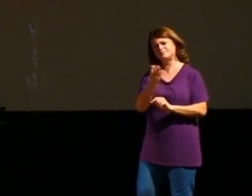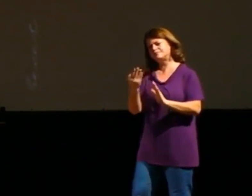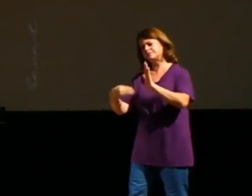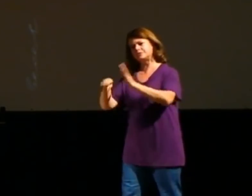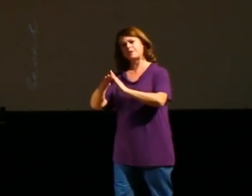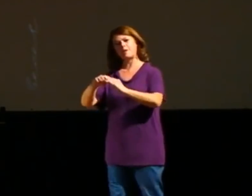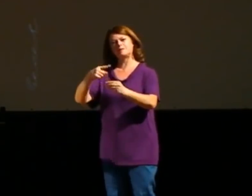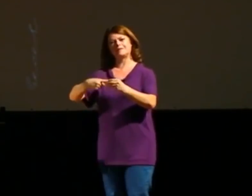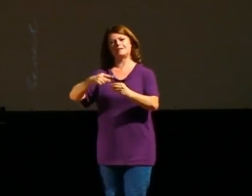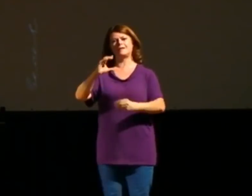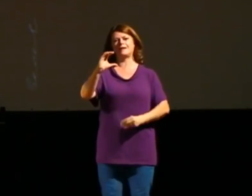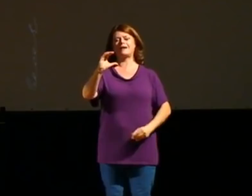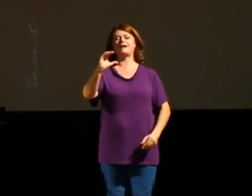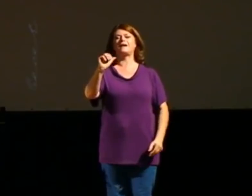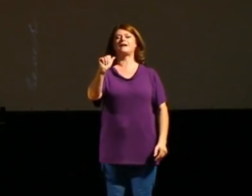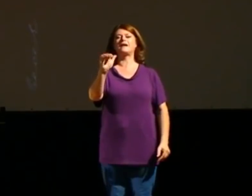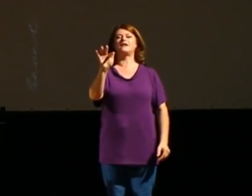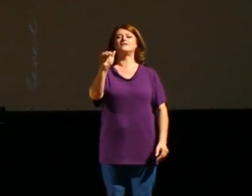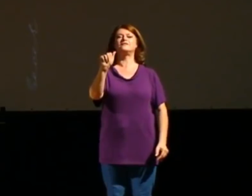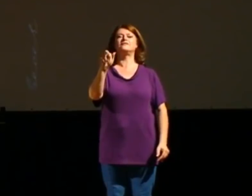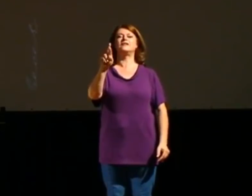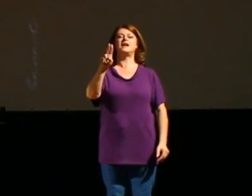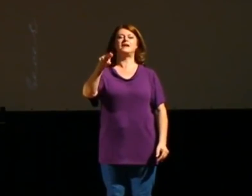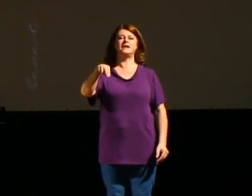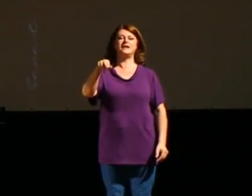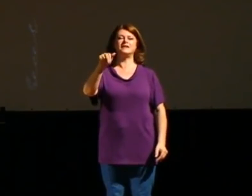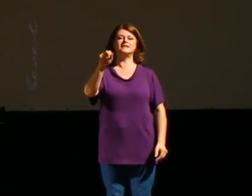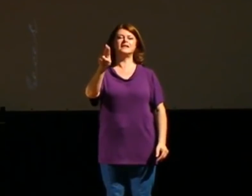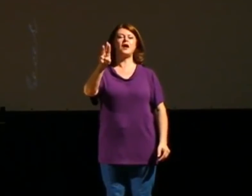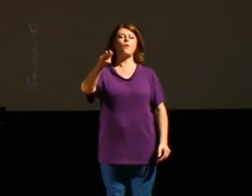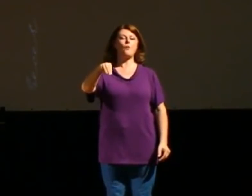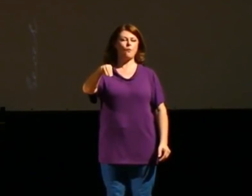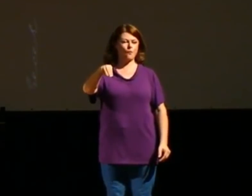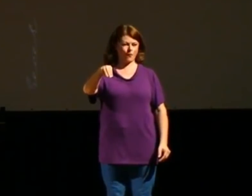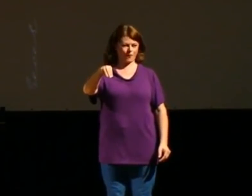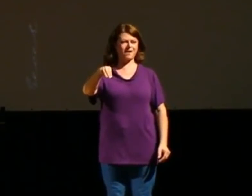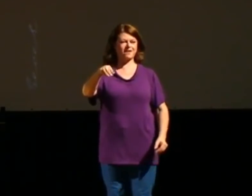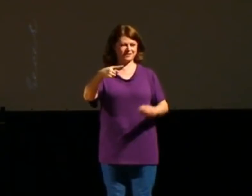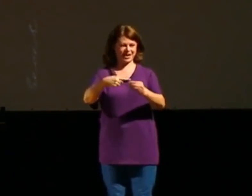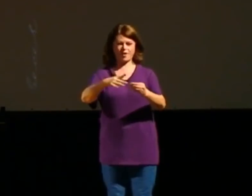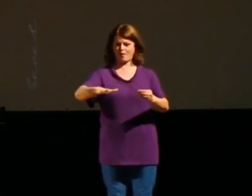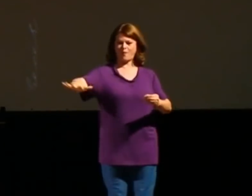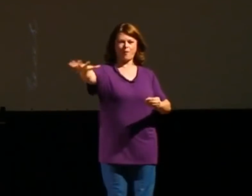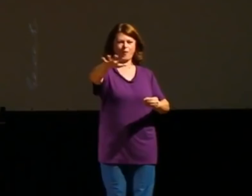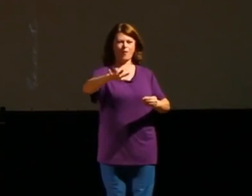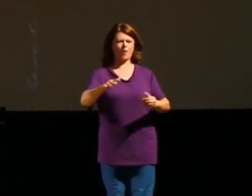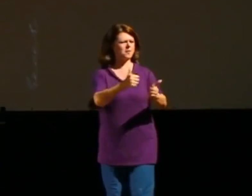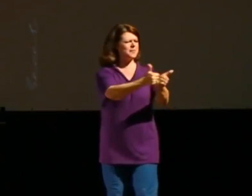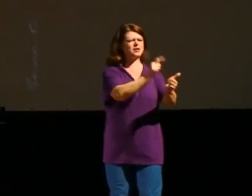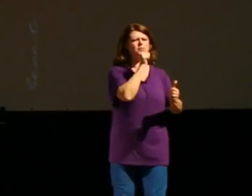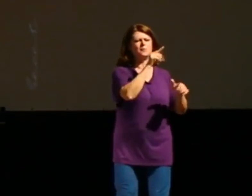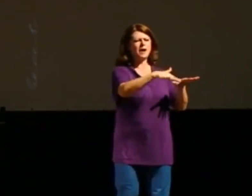Cafarnaum fica a noroeste do Mar da Galileia, é encravado assim, é um porto no Mar da Galileia, o Mar de Tiberíades. Fica